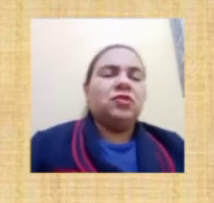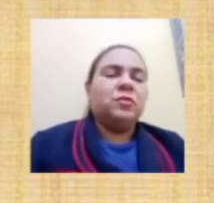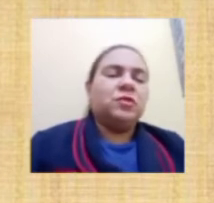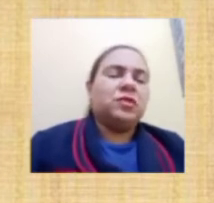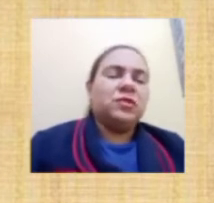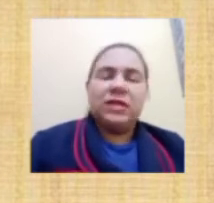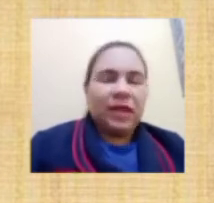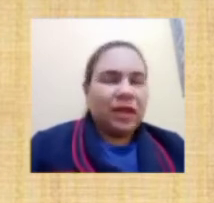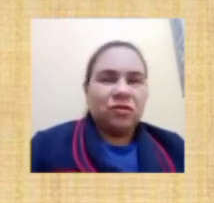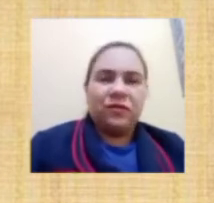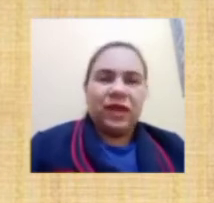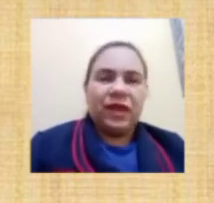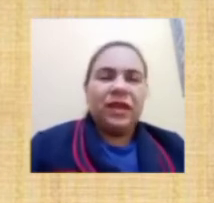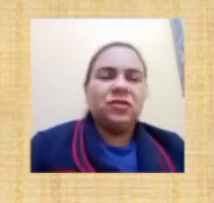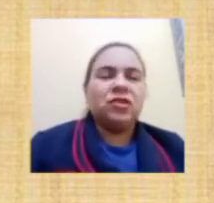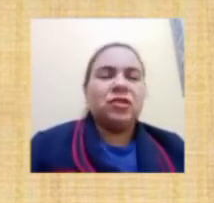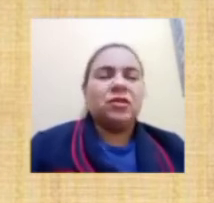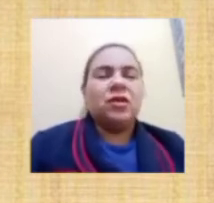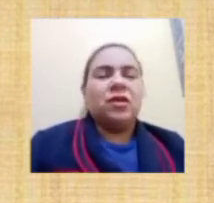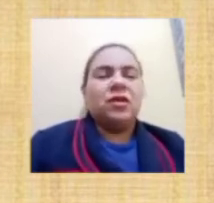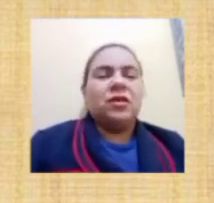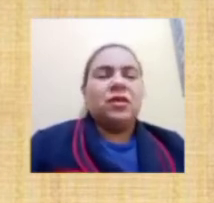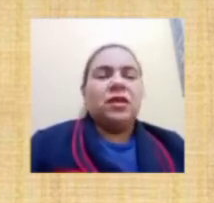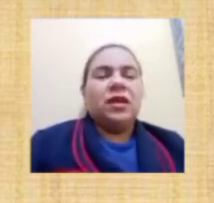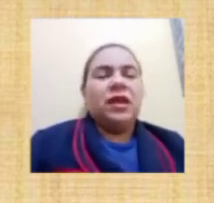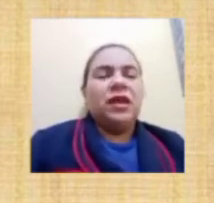menos 5, mais menos 3.